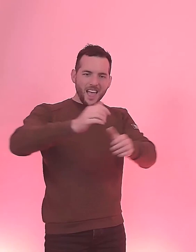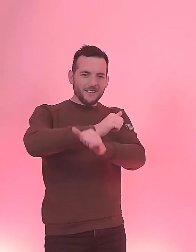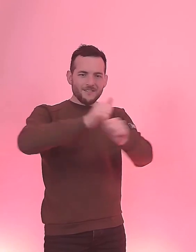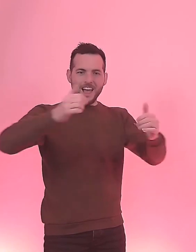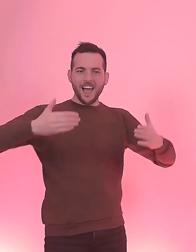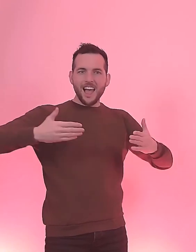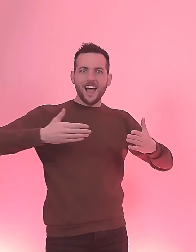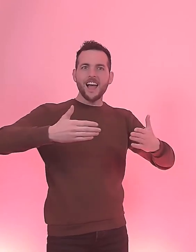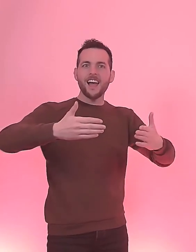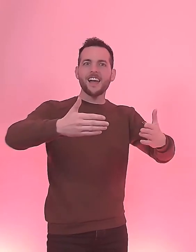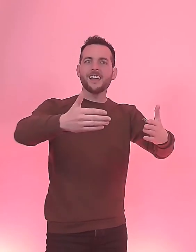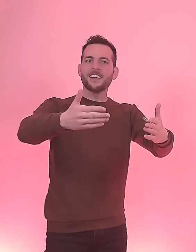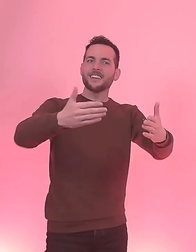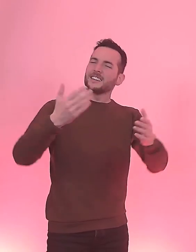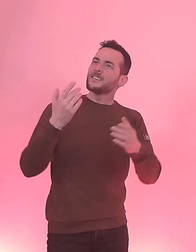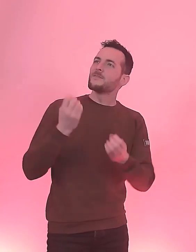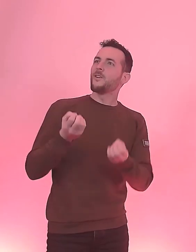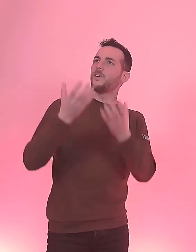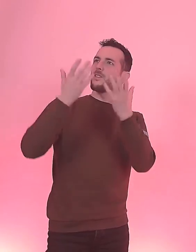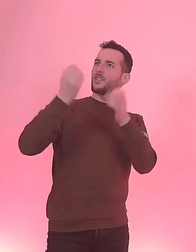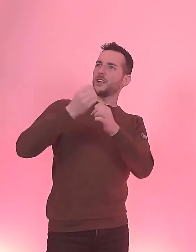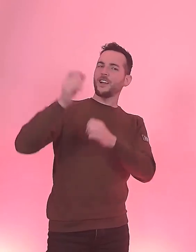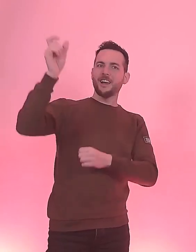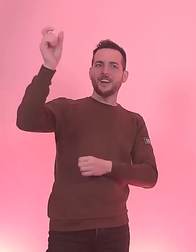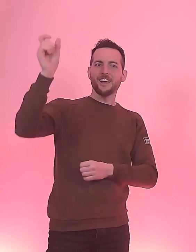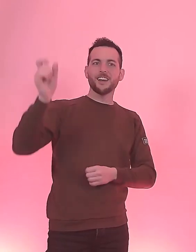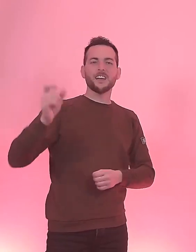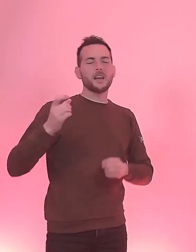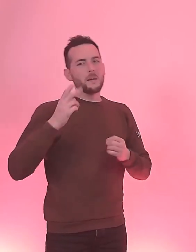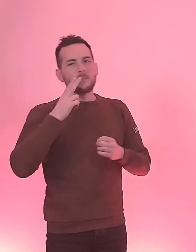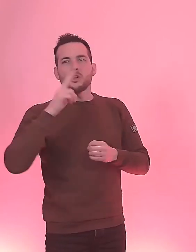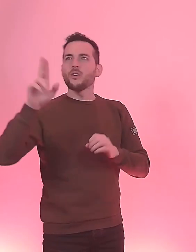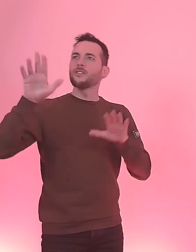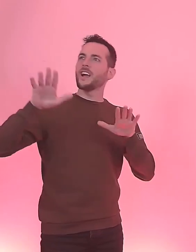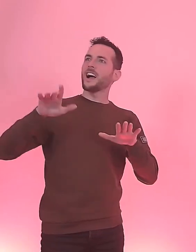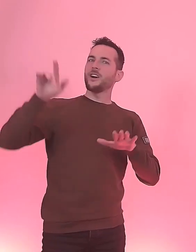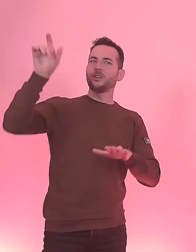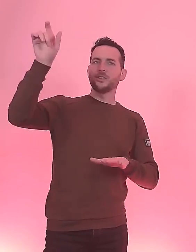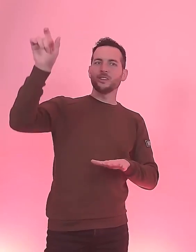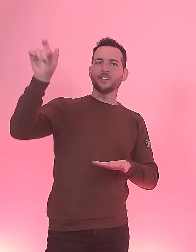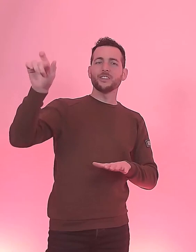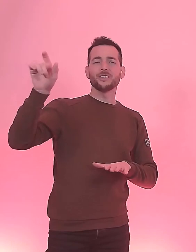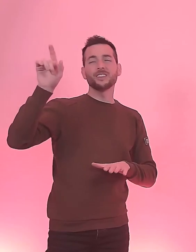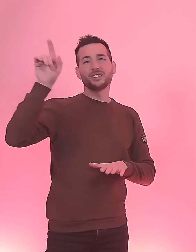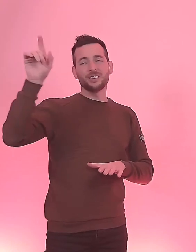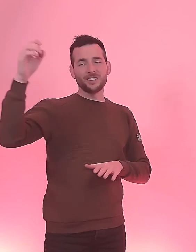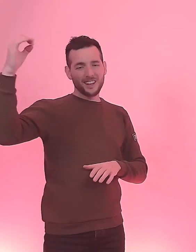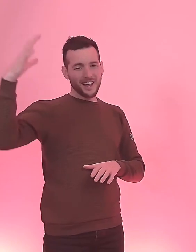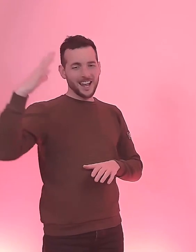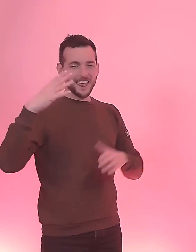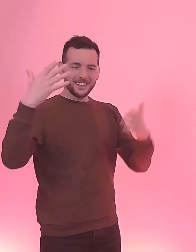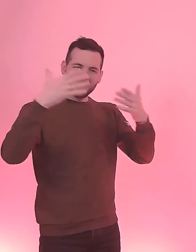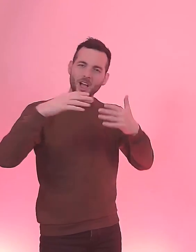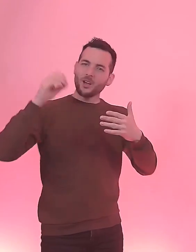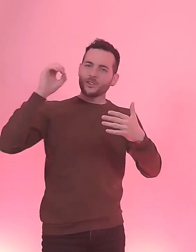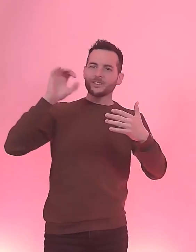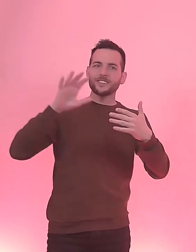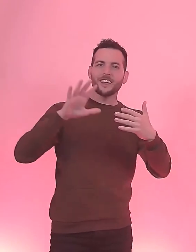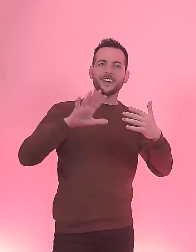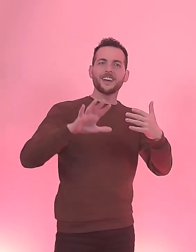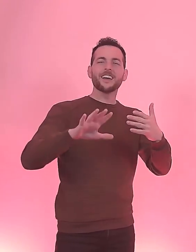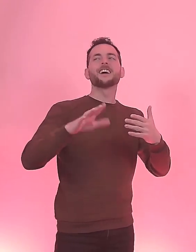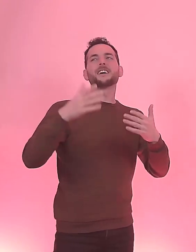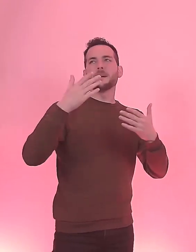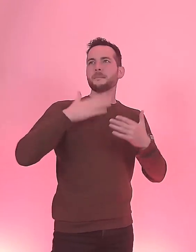amerika naam is kate nou daar ga je er